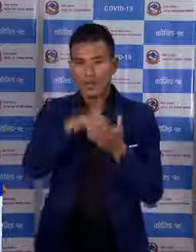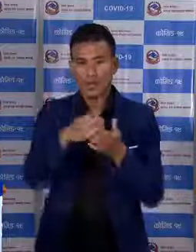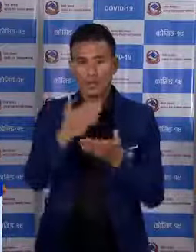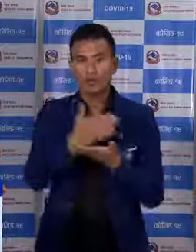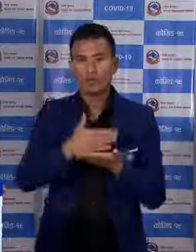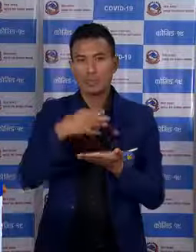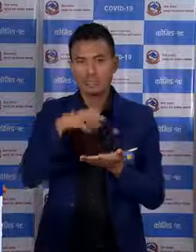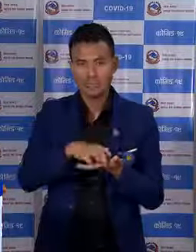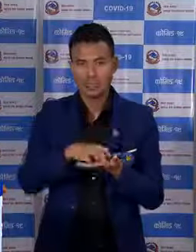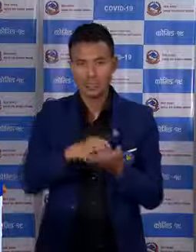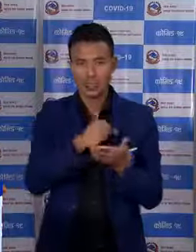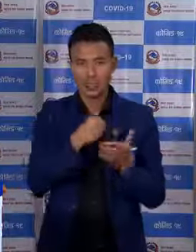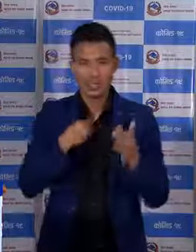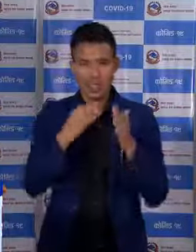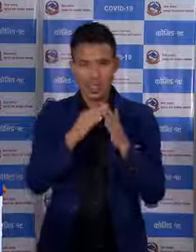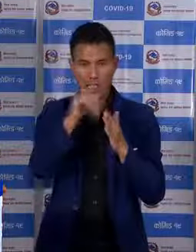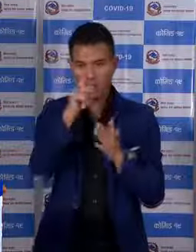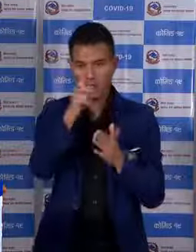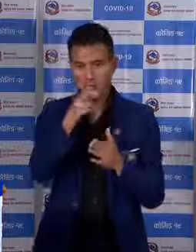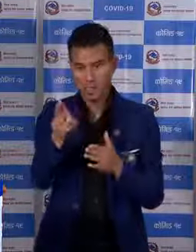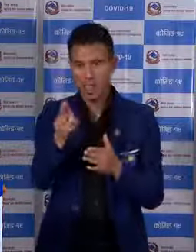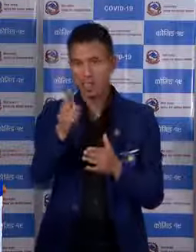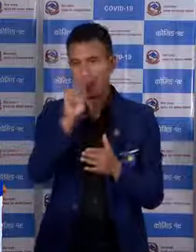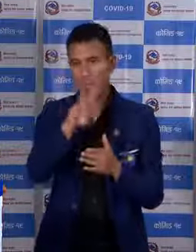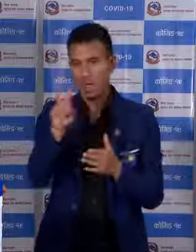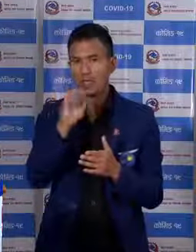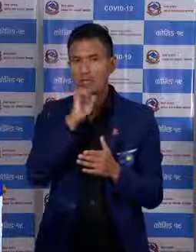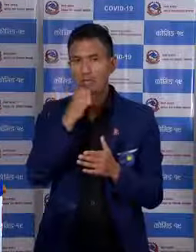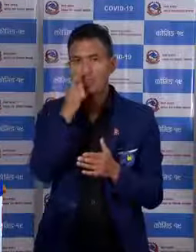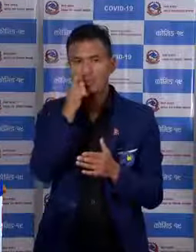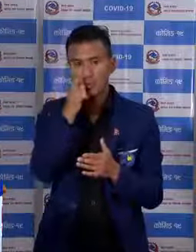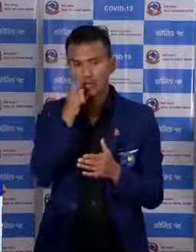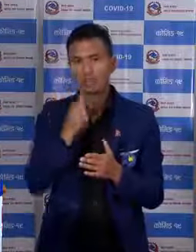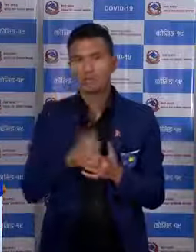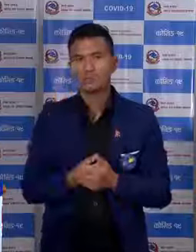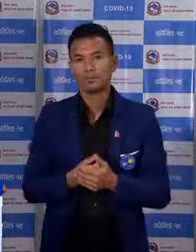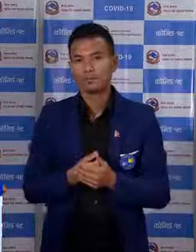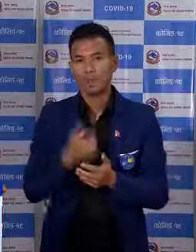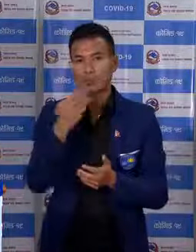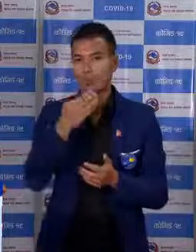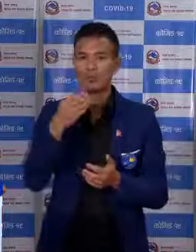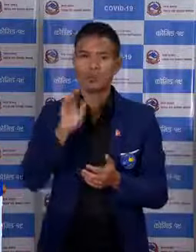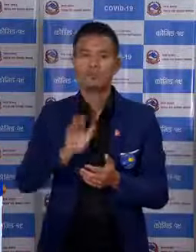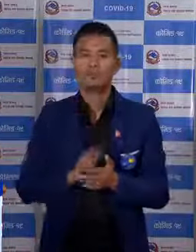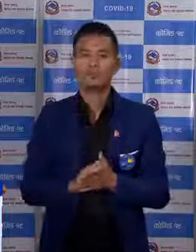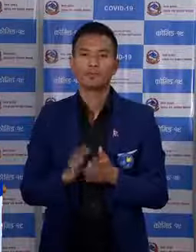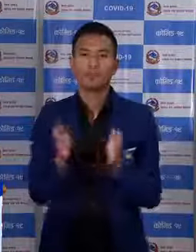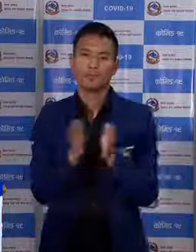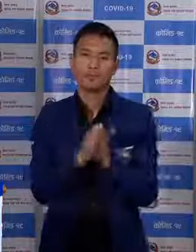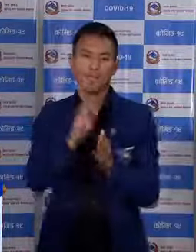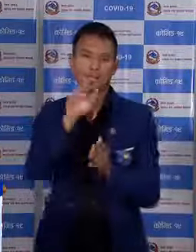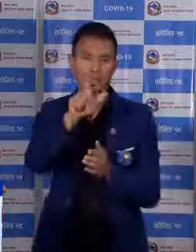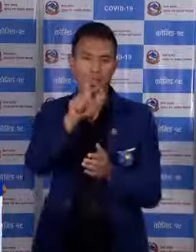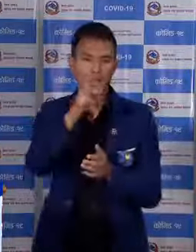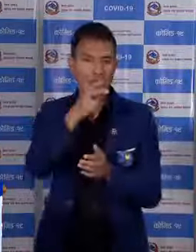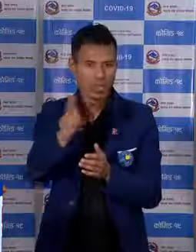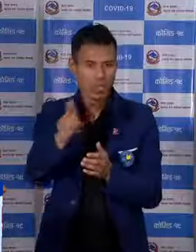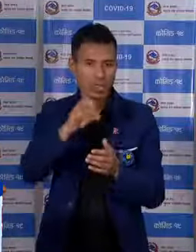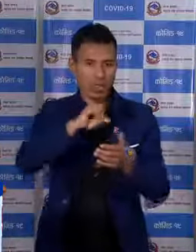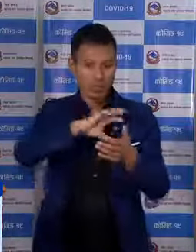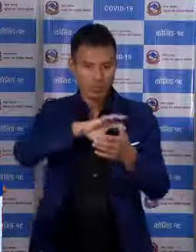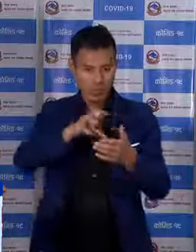लुम्मीनी स्पताल का 1 जाना 22 बर्स पुरुश हुनुँँछा गरी जम्मा साथ जाना